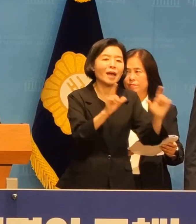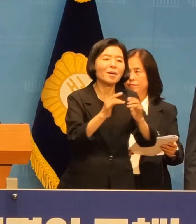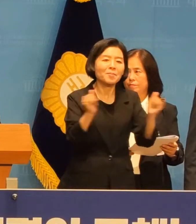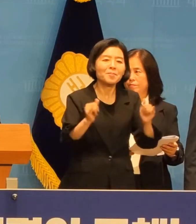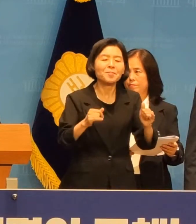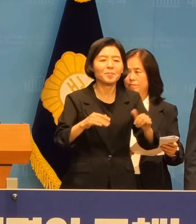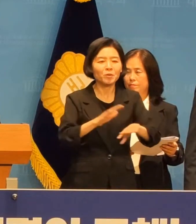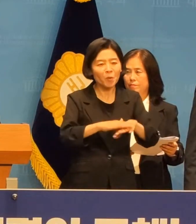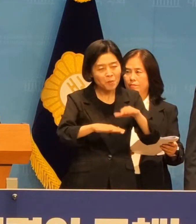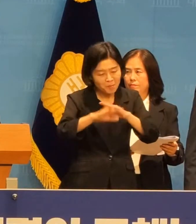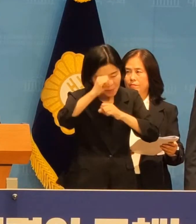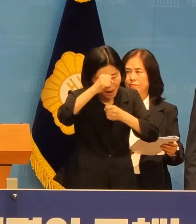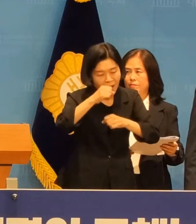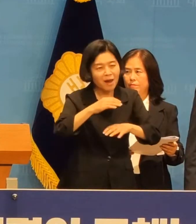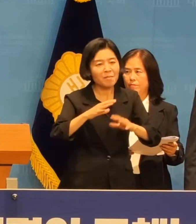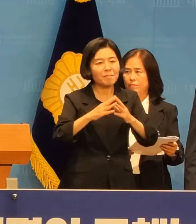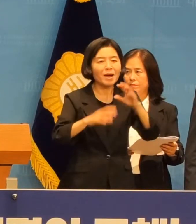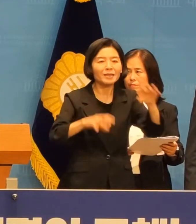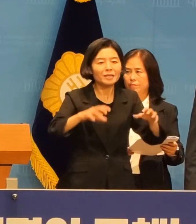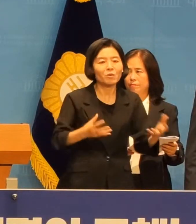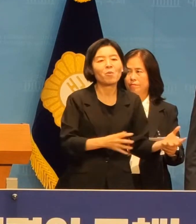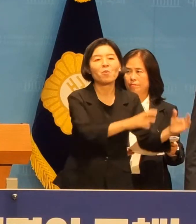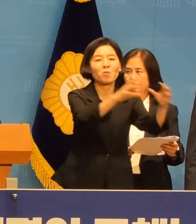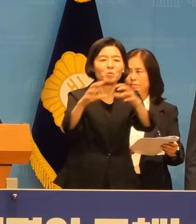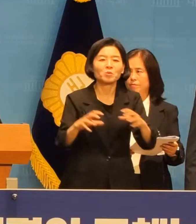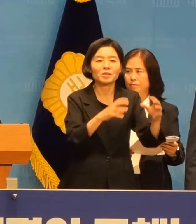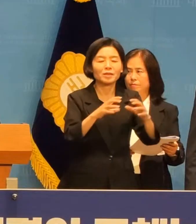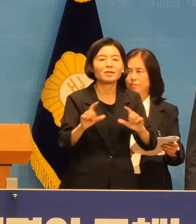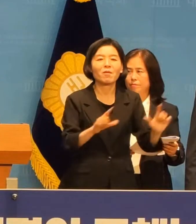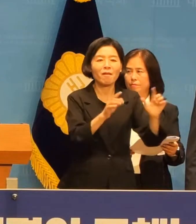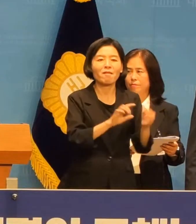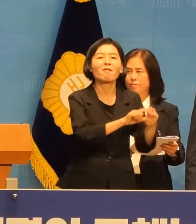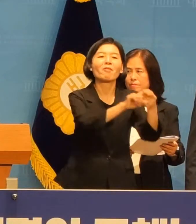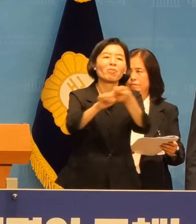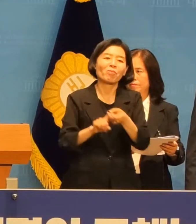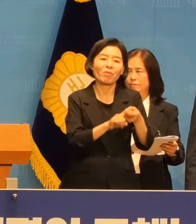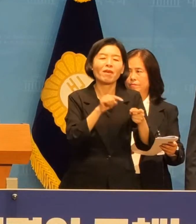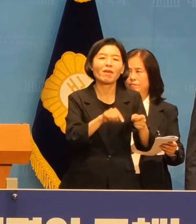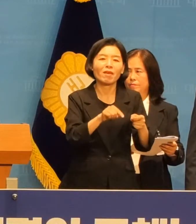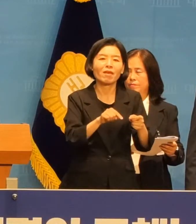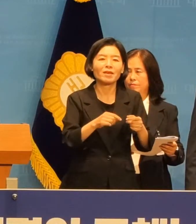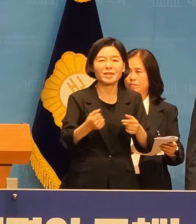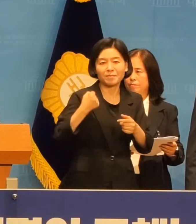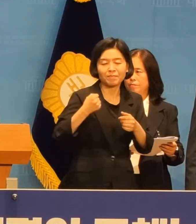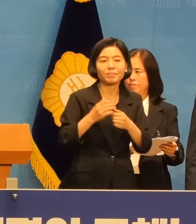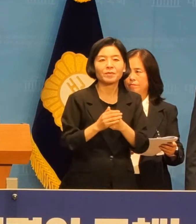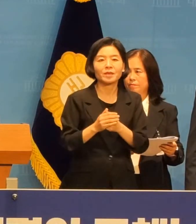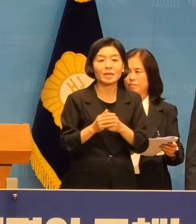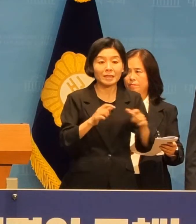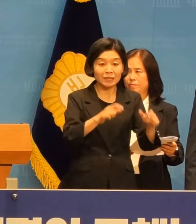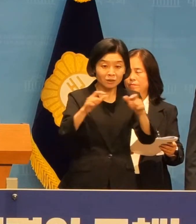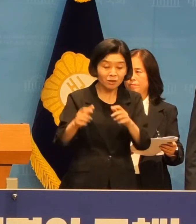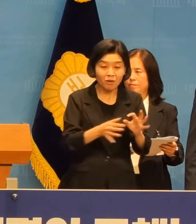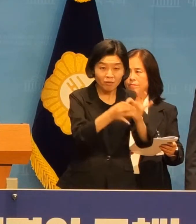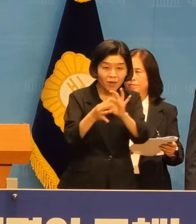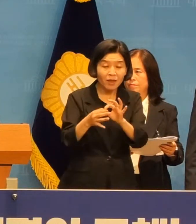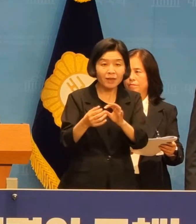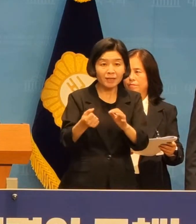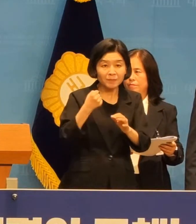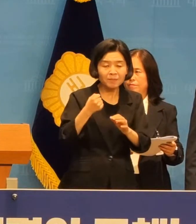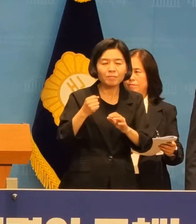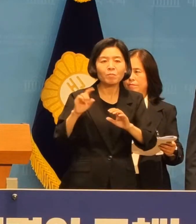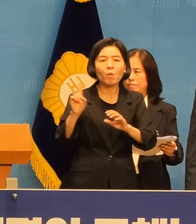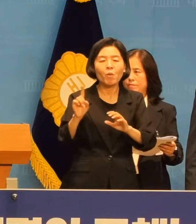공동체, 생활 속의 연대였습니다. 풀뿌리 민주주의가 바로 내란을 막는 가장